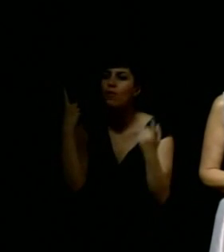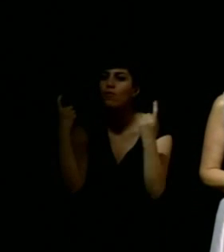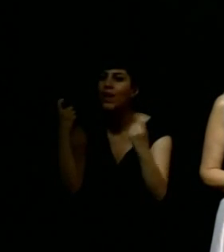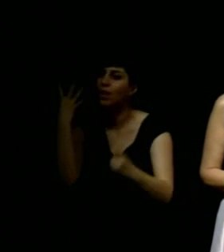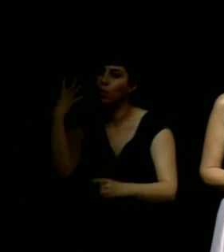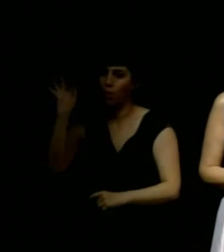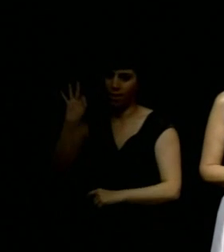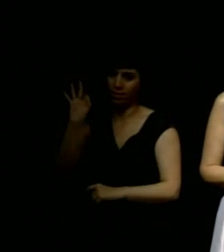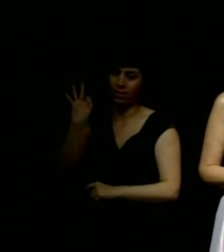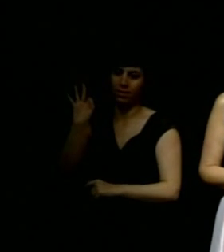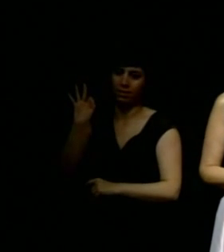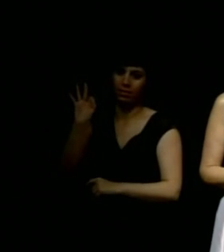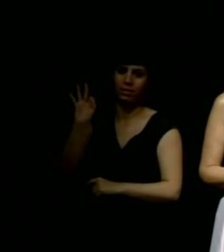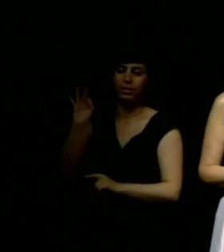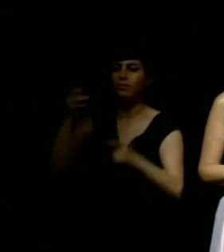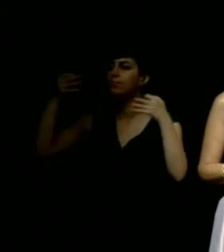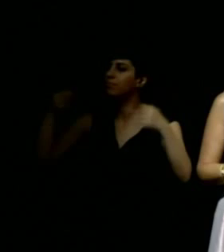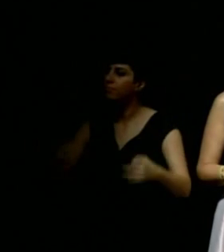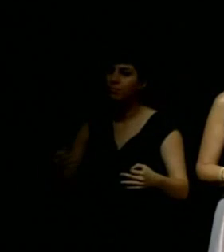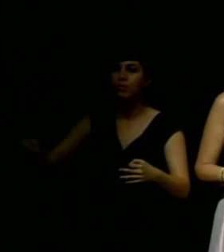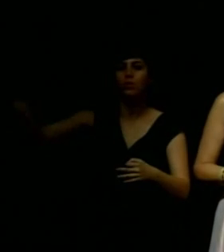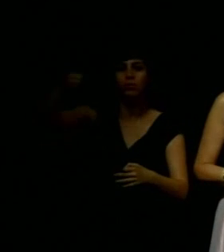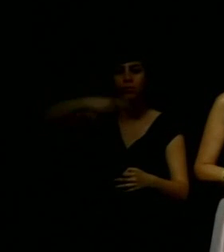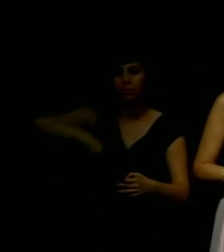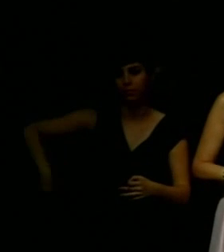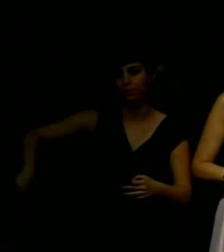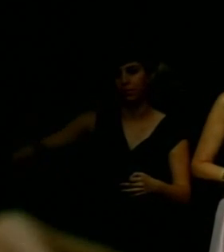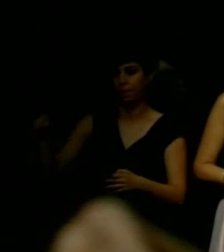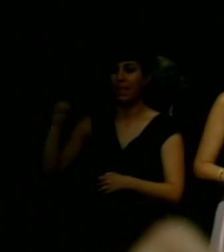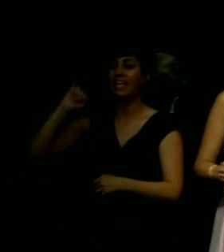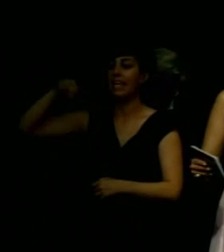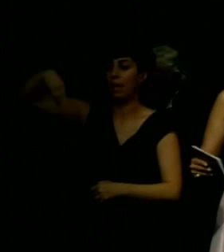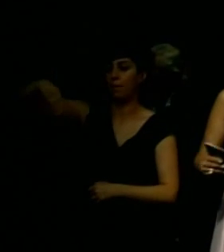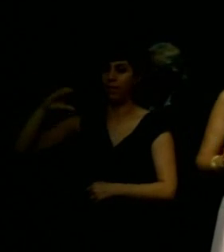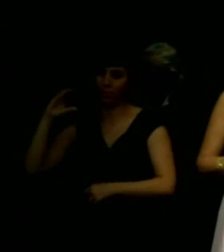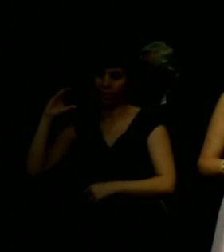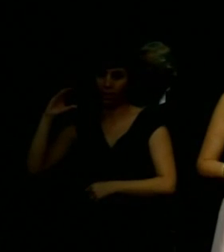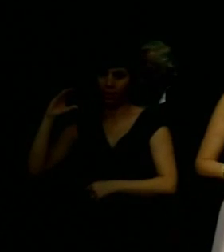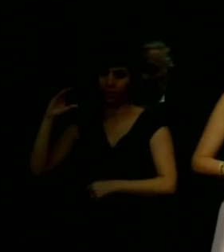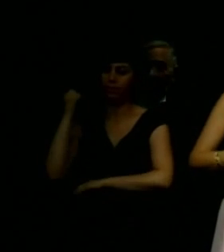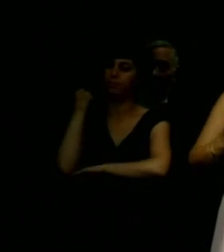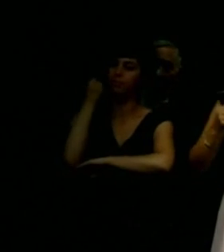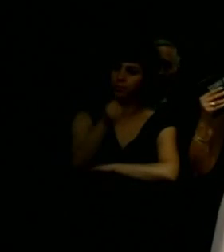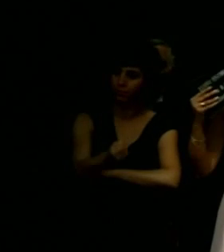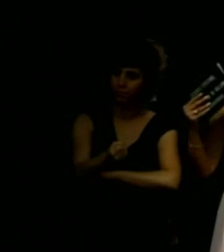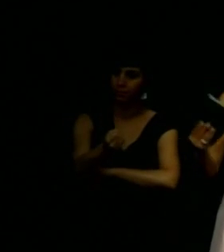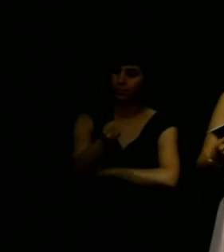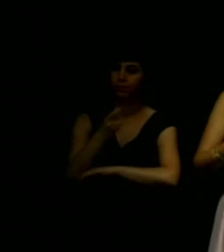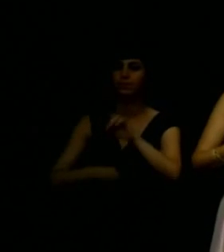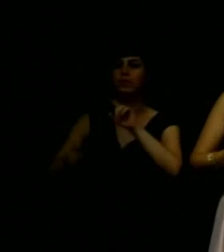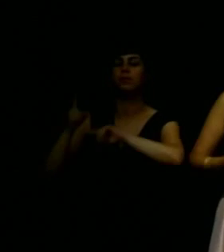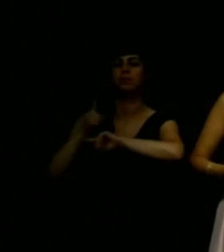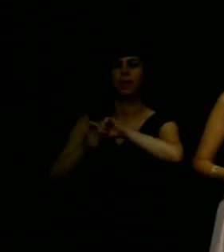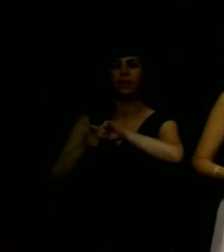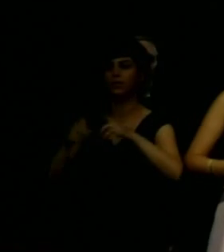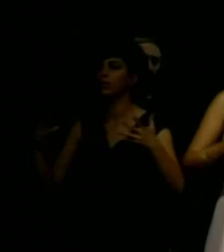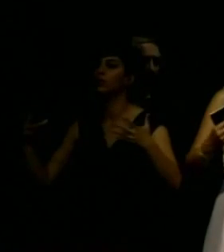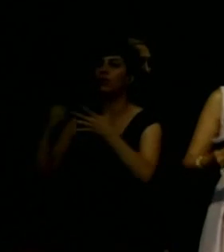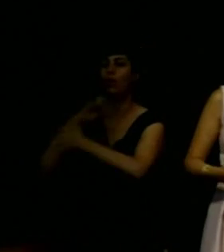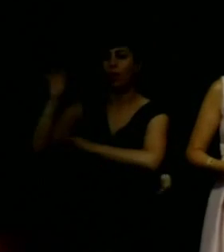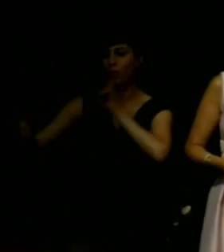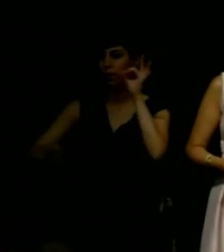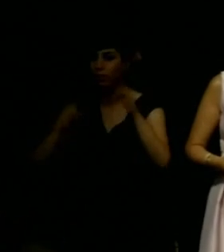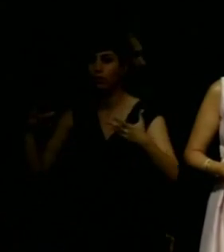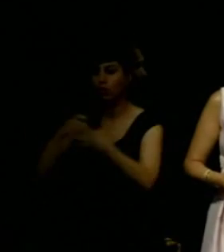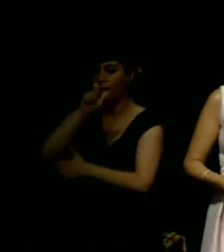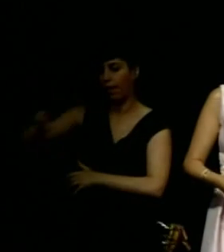cumplir 40. Seguro que con el apoyo del IMC, seguro que con el empuje de toda la organización,